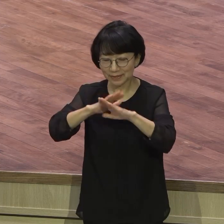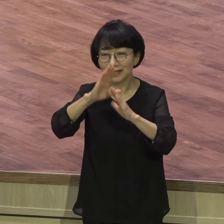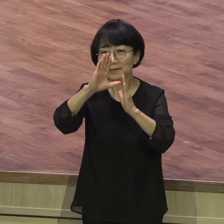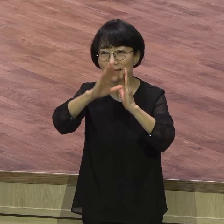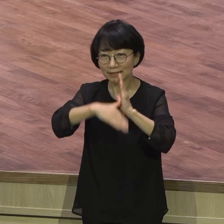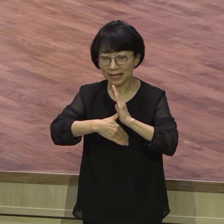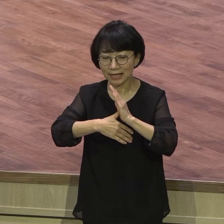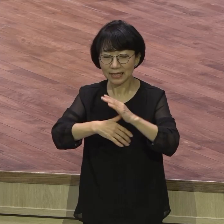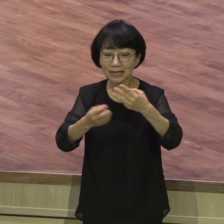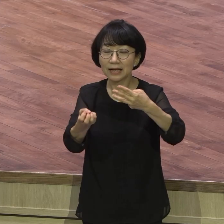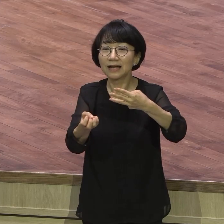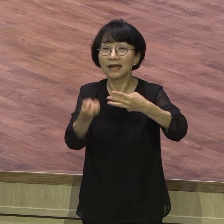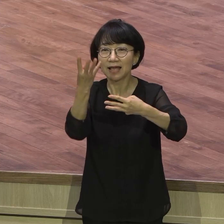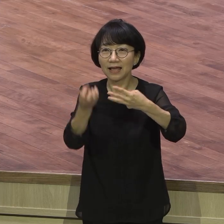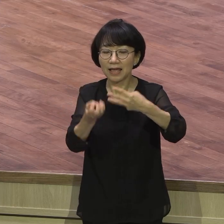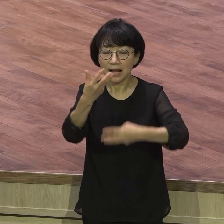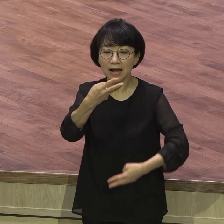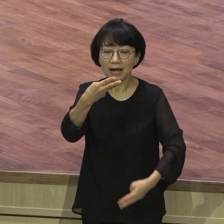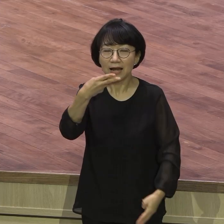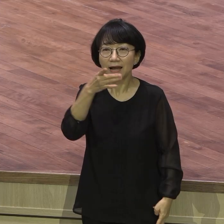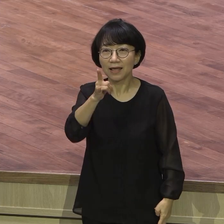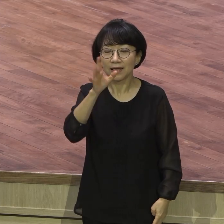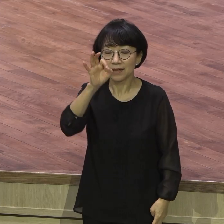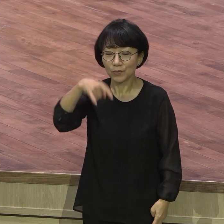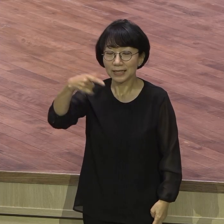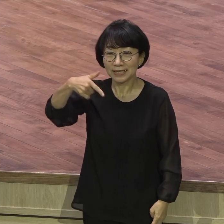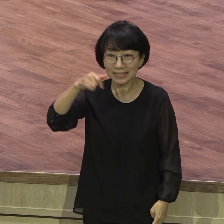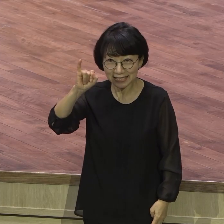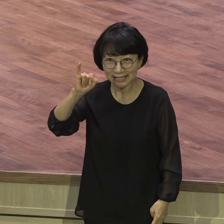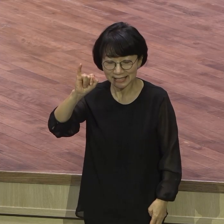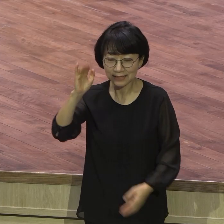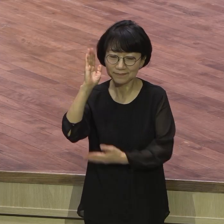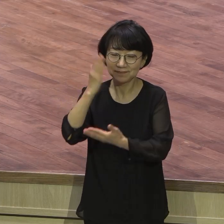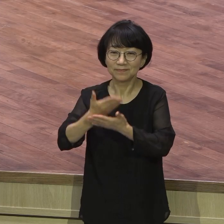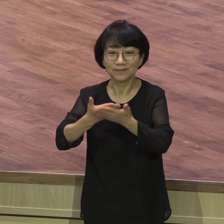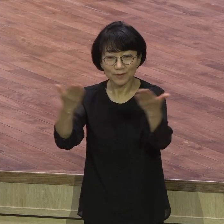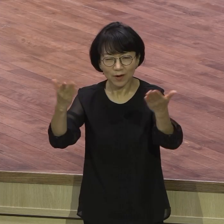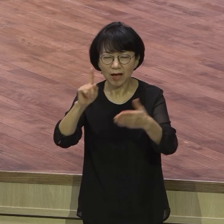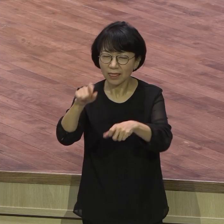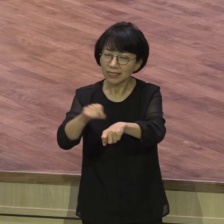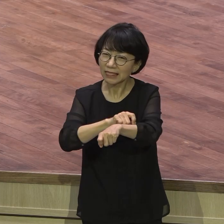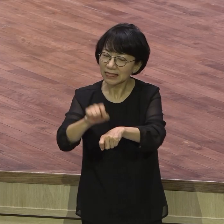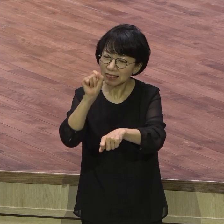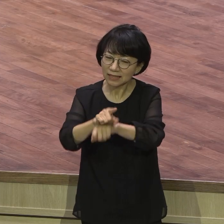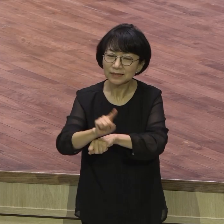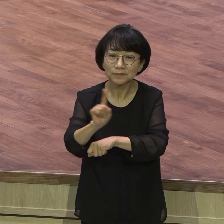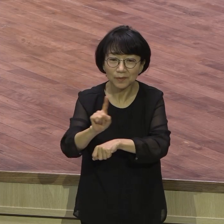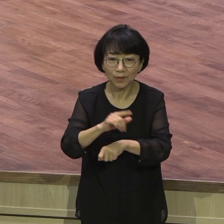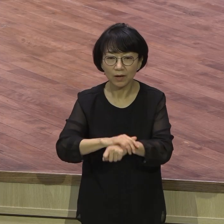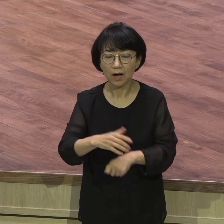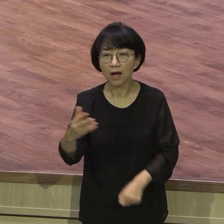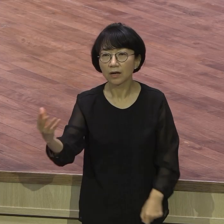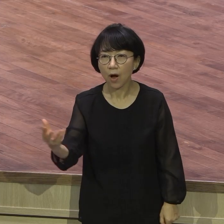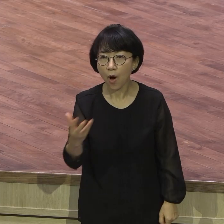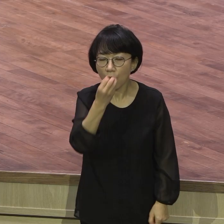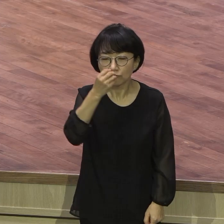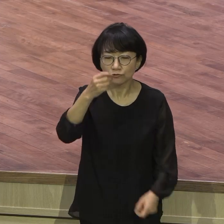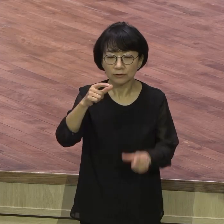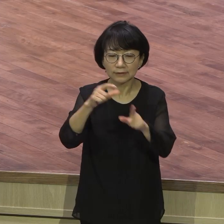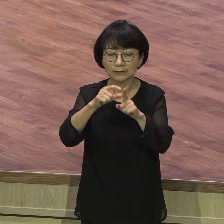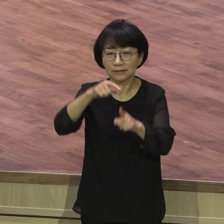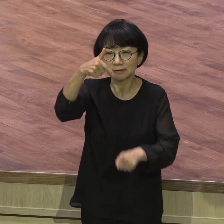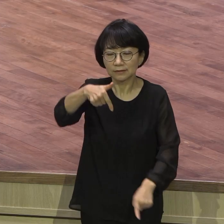있는데 레위기를 보면 한 가지 특징이 있어요. 그것이 뭔가 하면 거룩이라는 단어입니다.